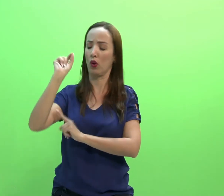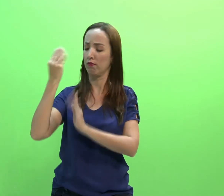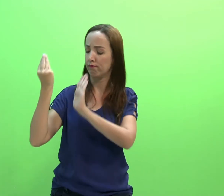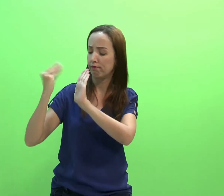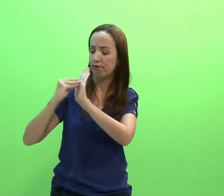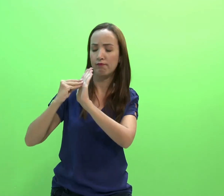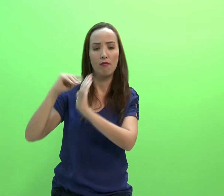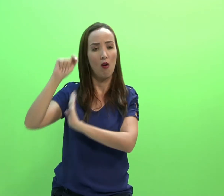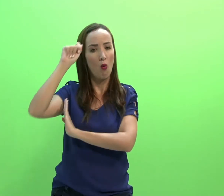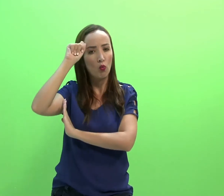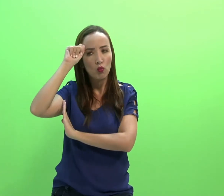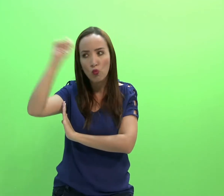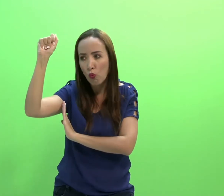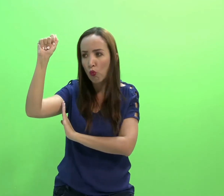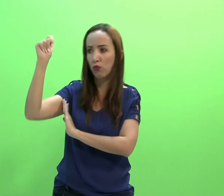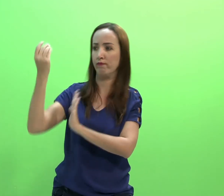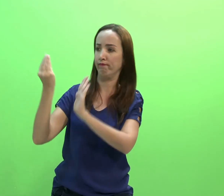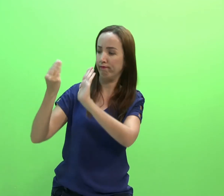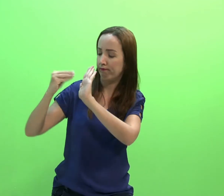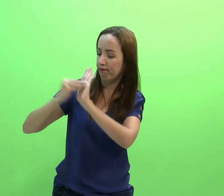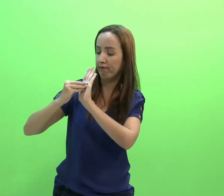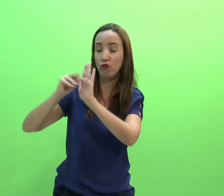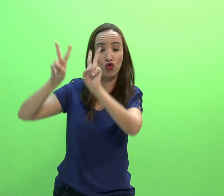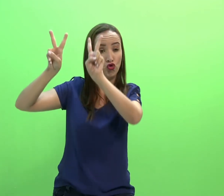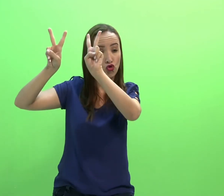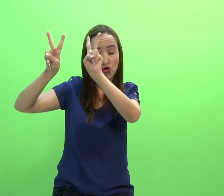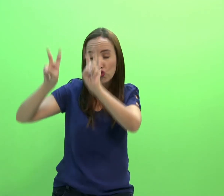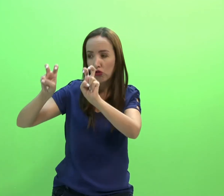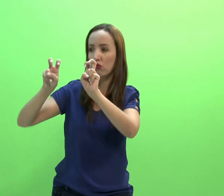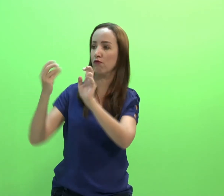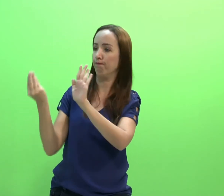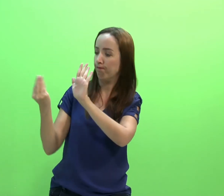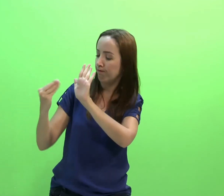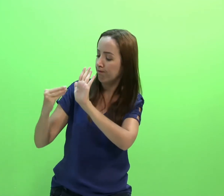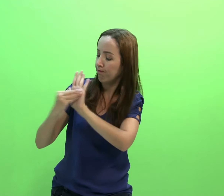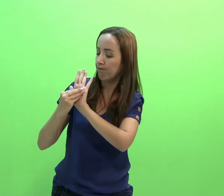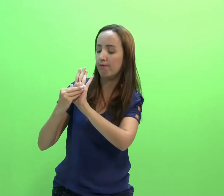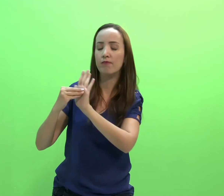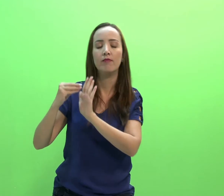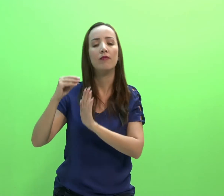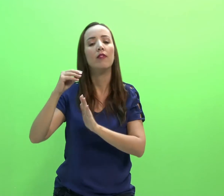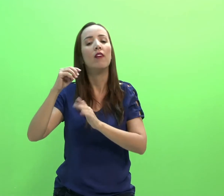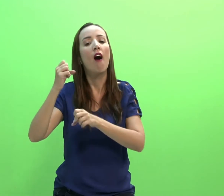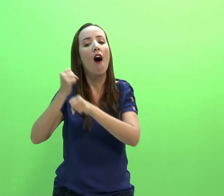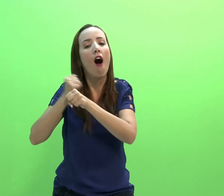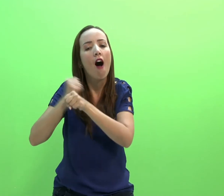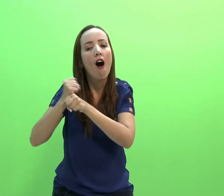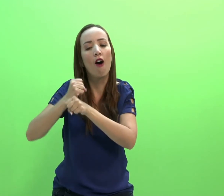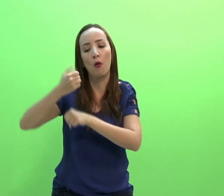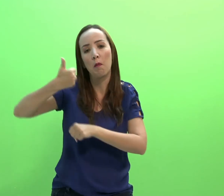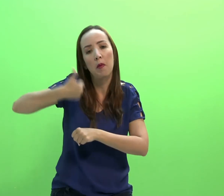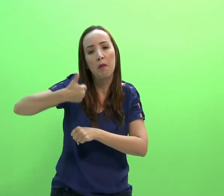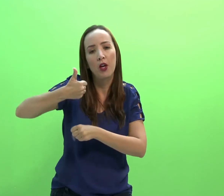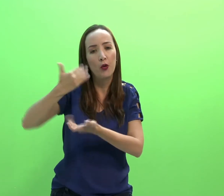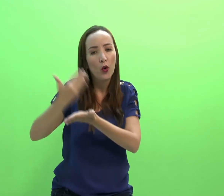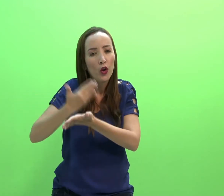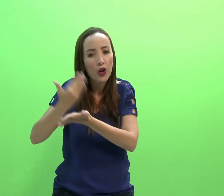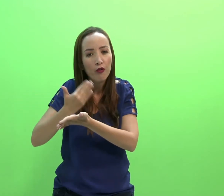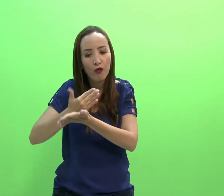O primeiro item a ser colocado, o autor, depois o título, depois o